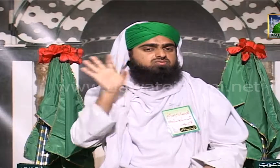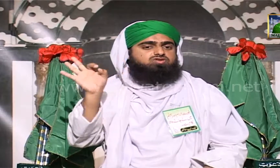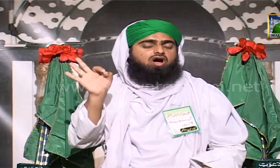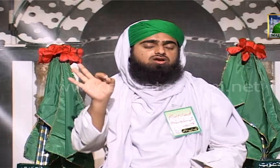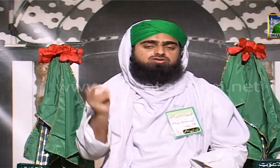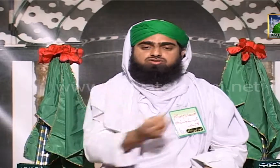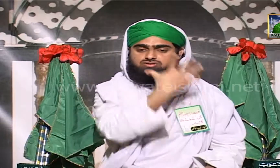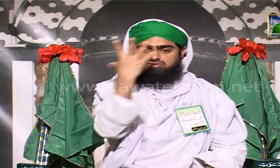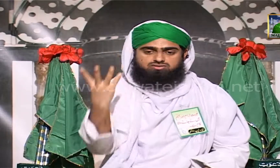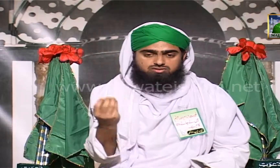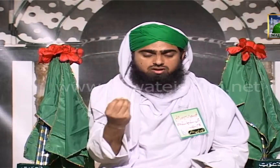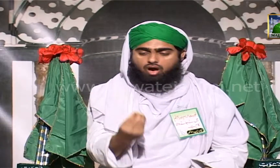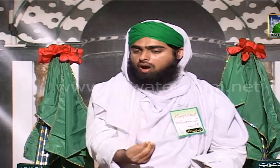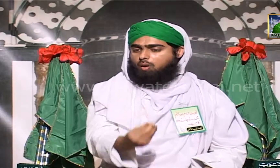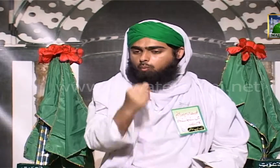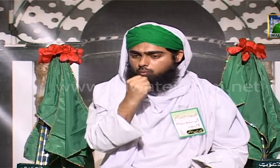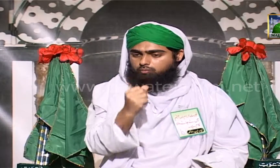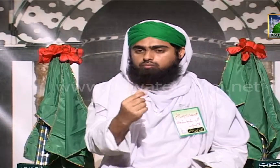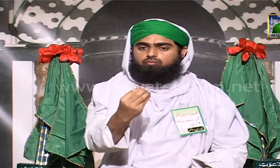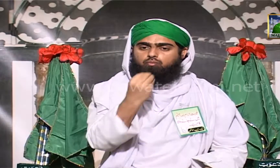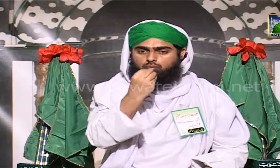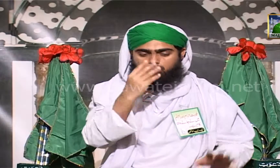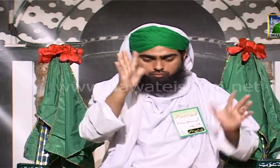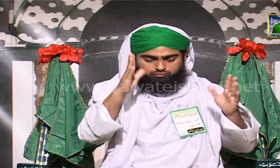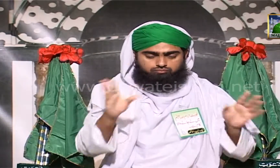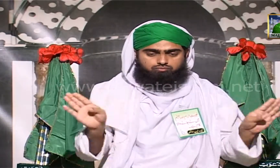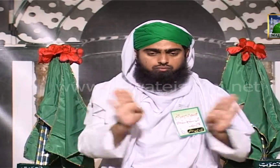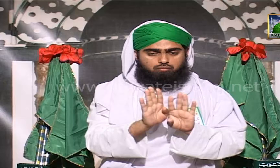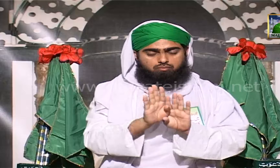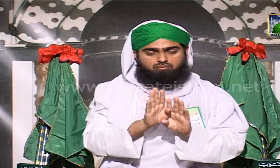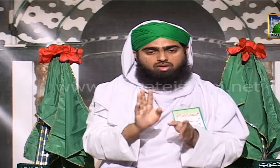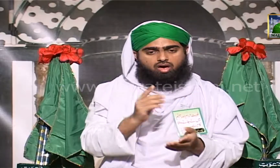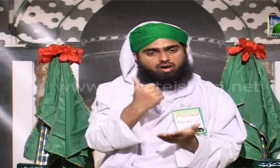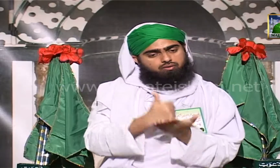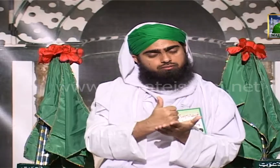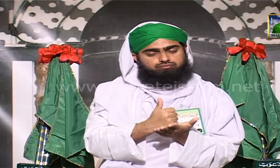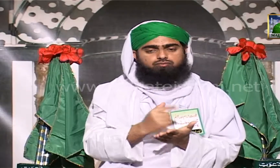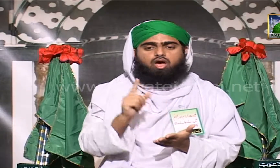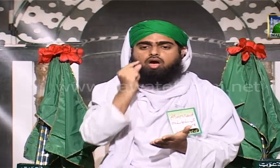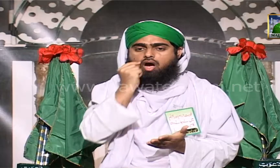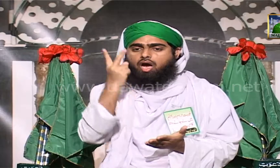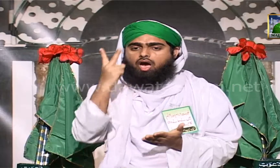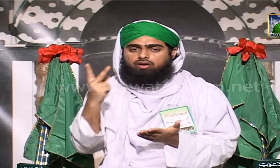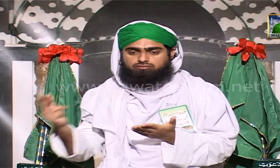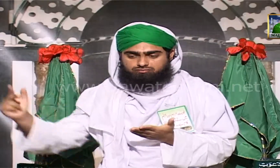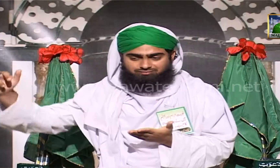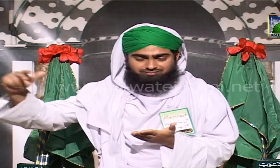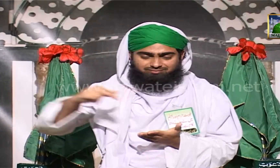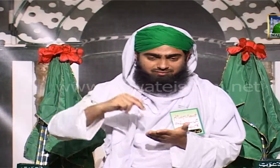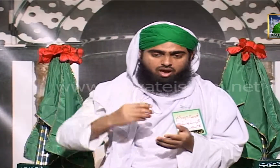رہا اور کچھ بھی نہیں کھایا نہ پیا۔ 40 دن کے بعد ایک شخص نے آ کر روٹی اور کچھ کھانے کی چیز میرے